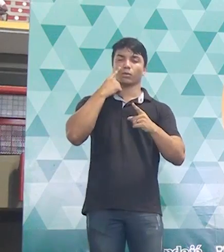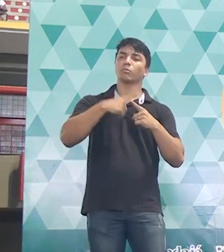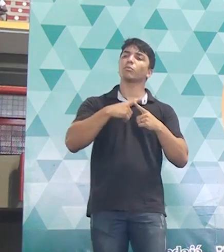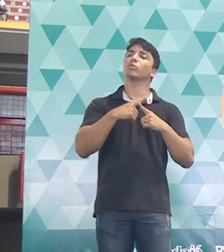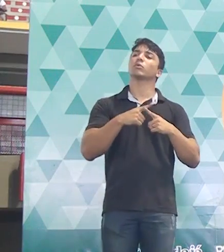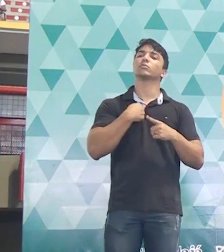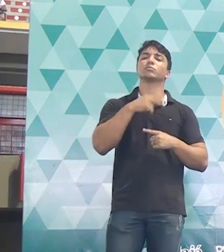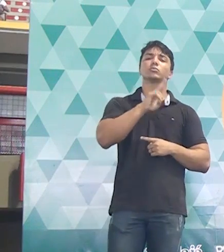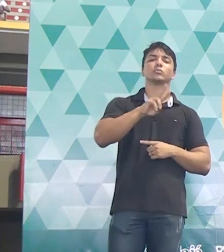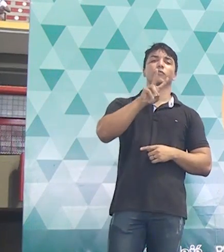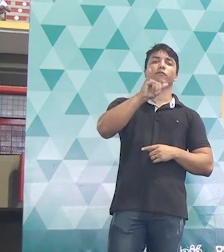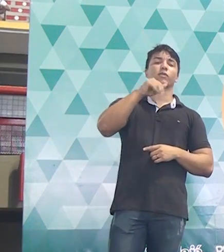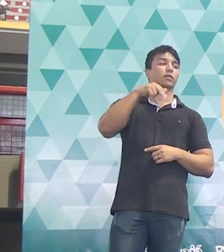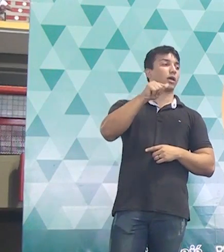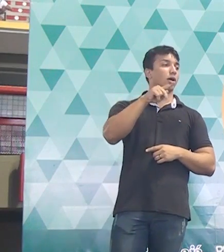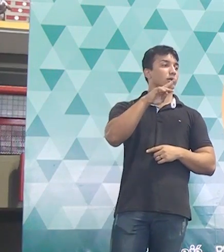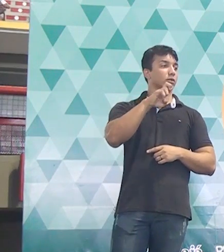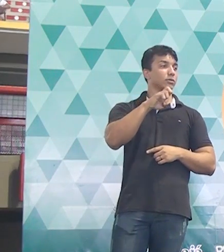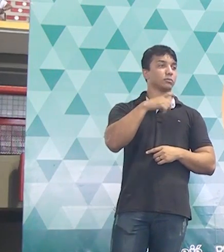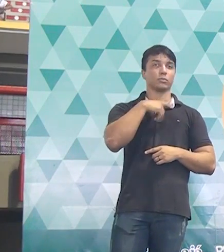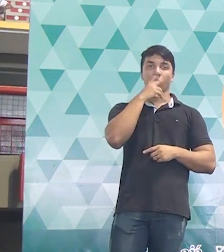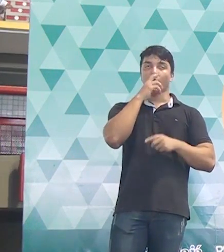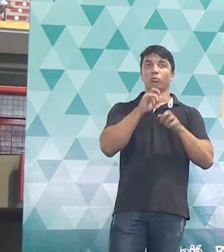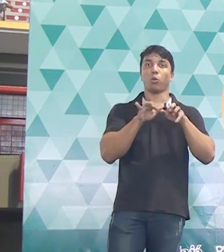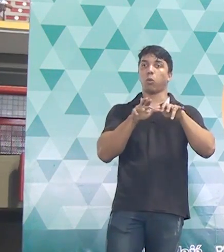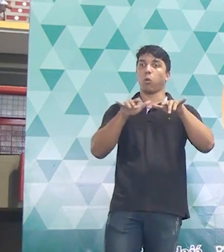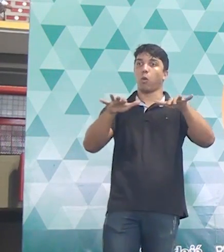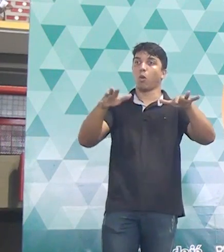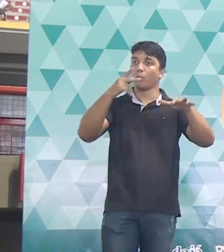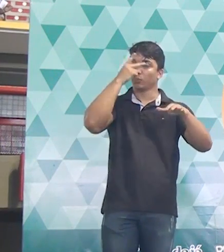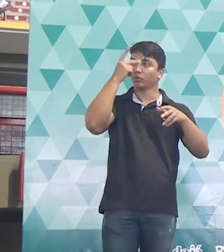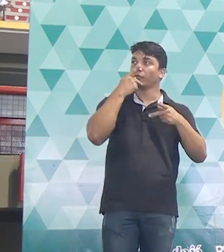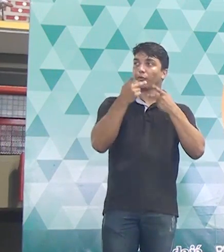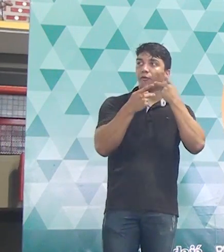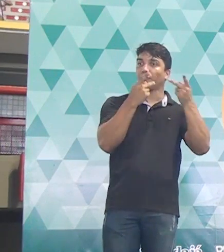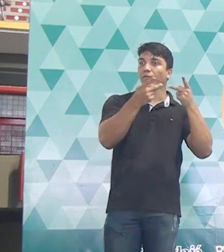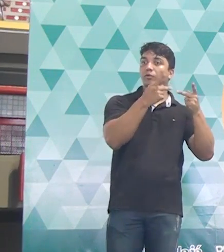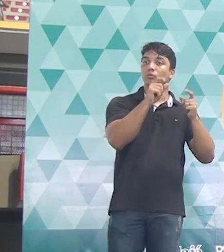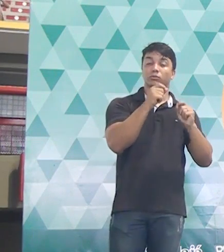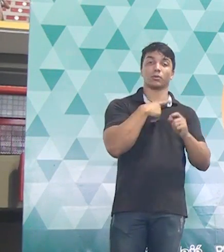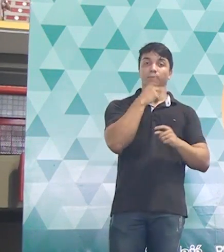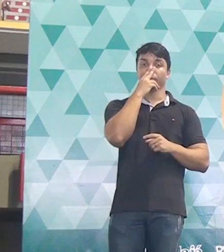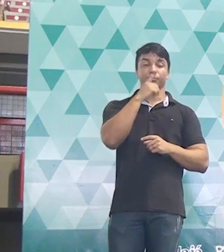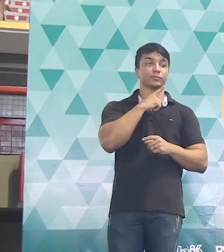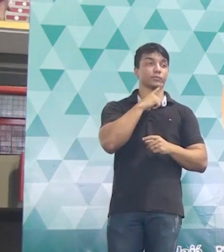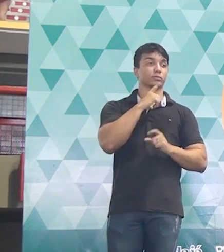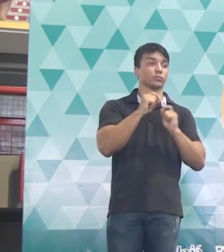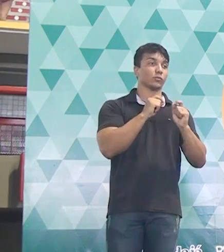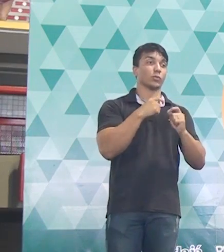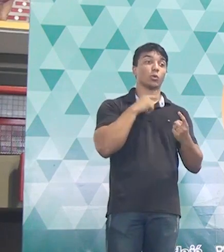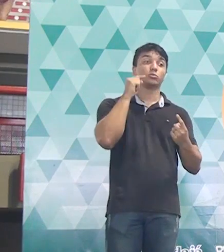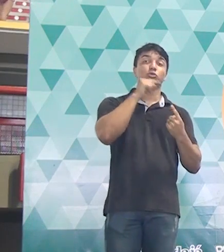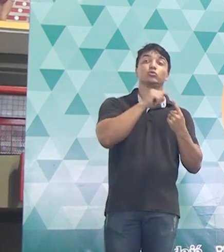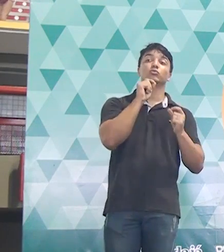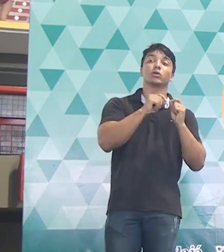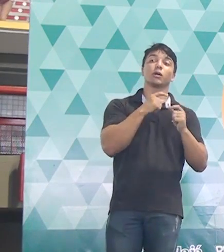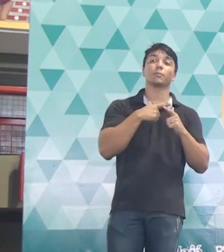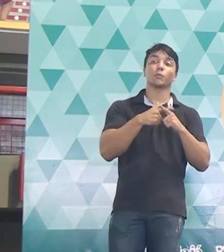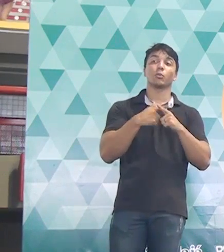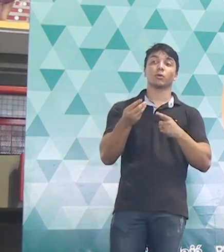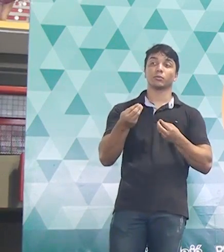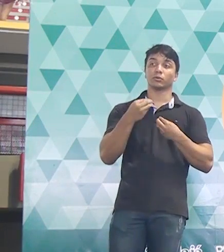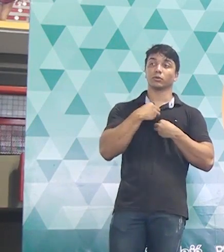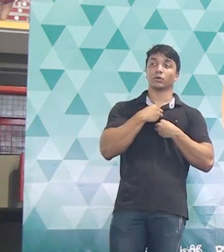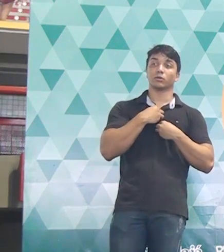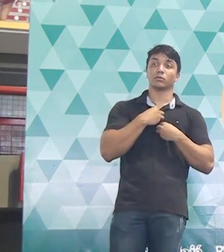portavam vinagre? É porque espalharam que vinagre combate o gás lacrimogênio. Mas quem espalhou isso tinha um outro objetivo. Qual